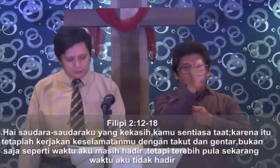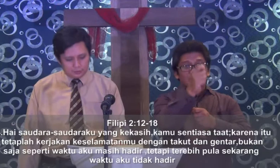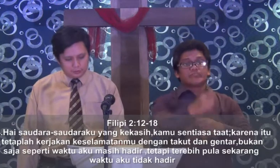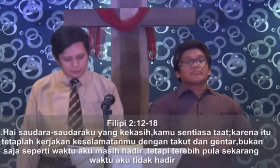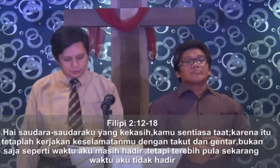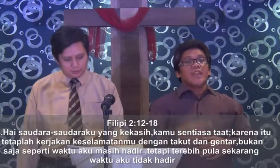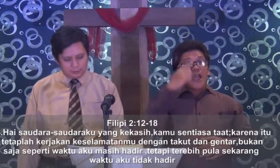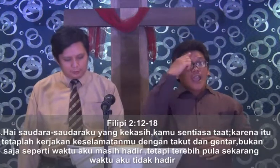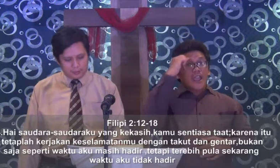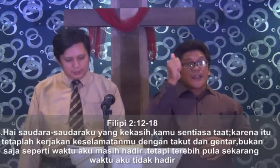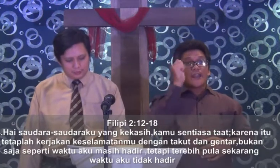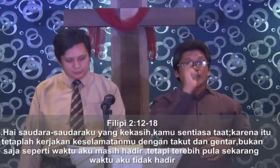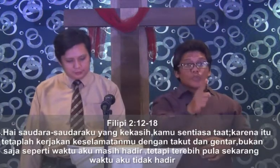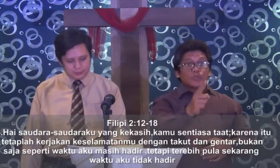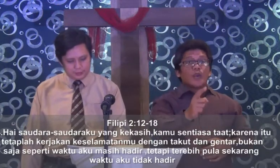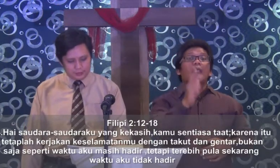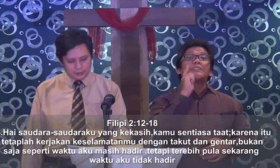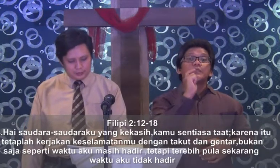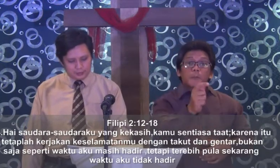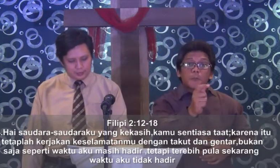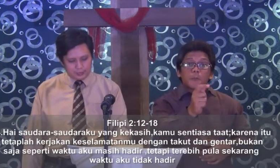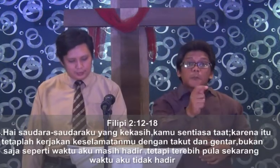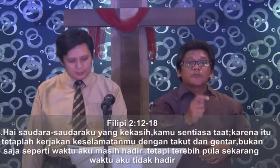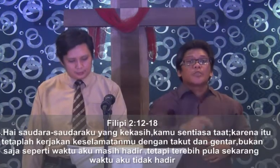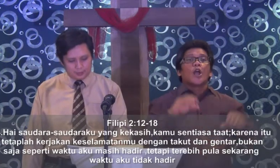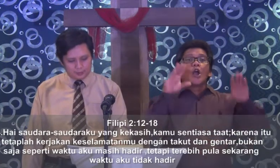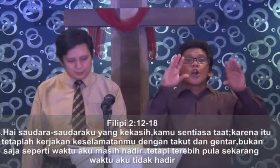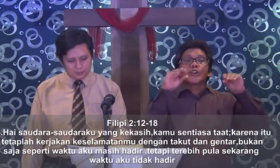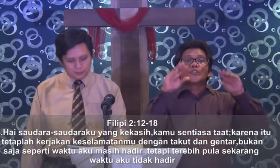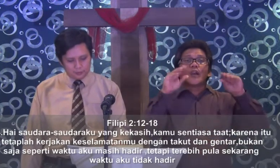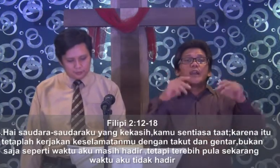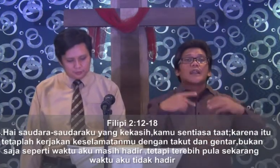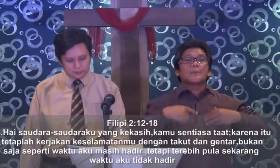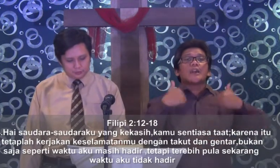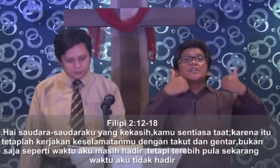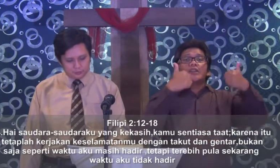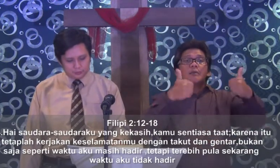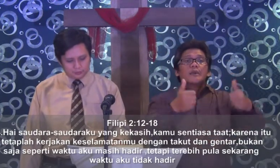Karena itu, tetaplah kerjakan keselamatanmu